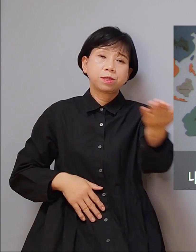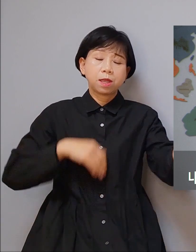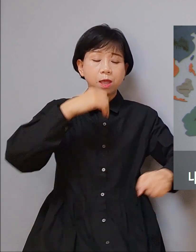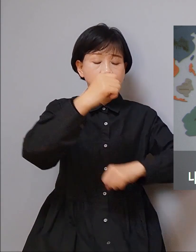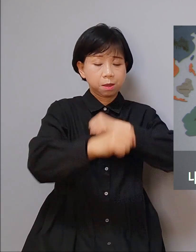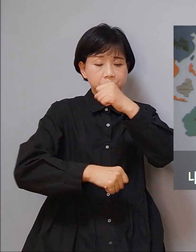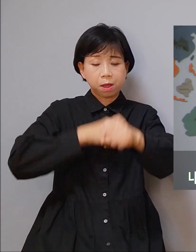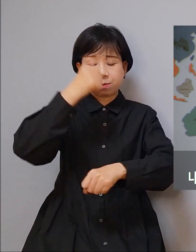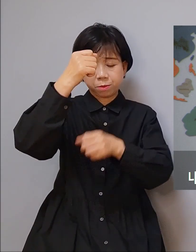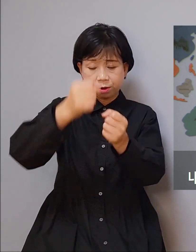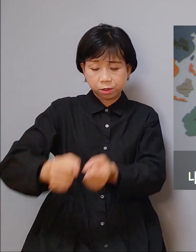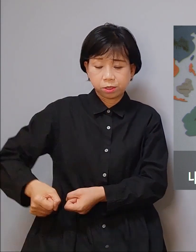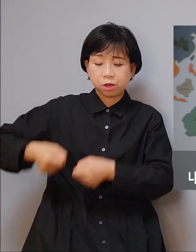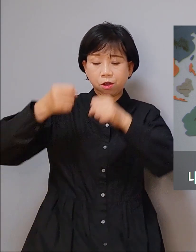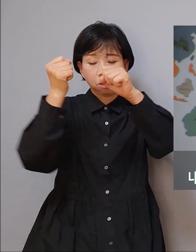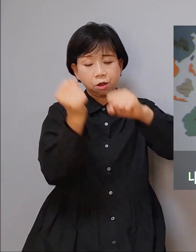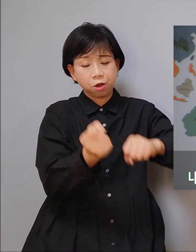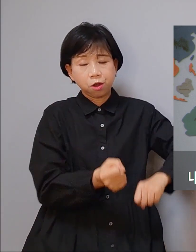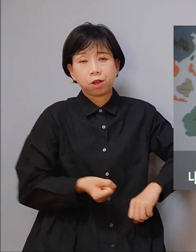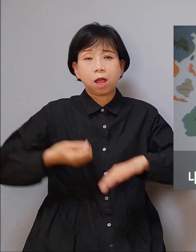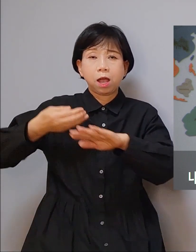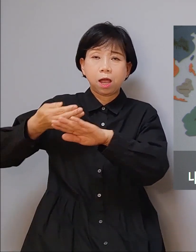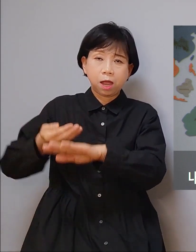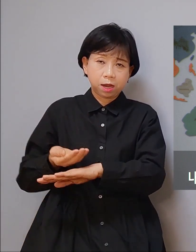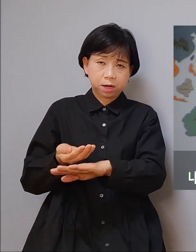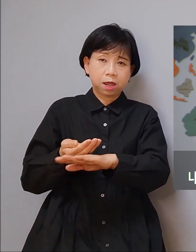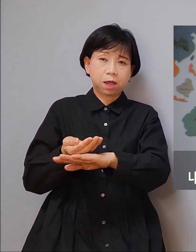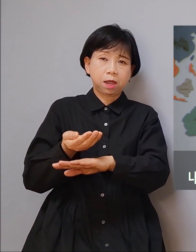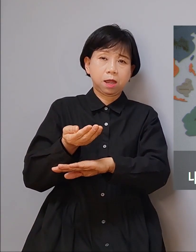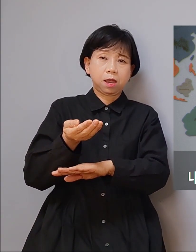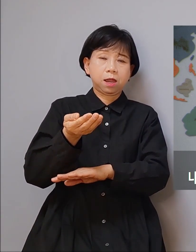바다로 내 맘껏